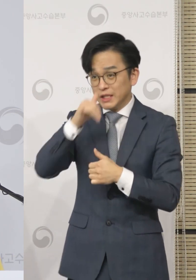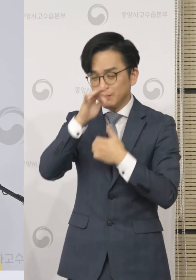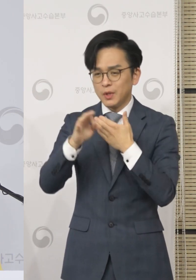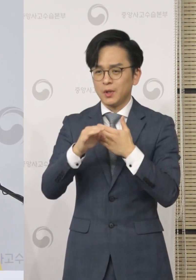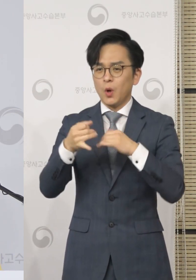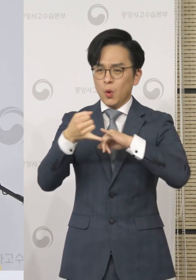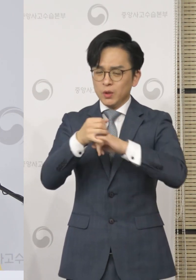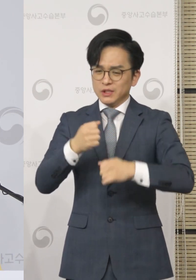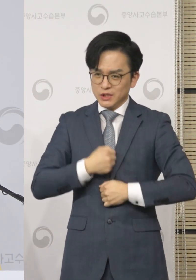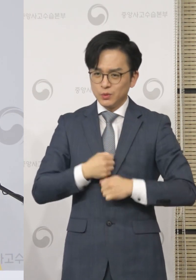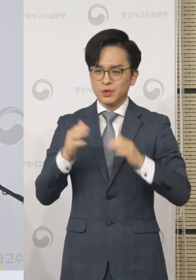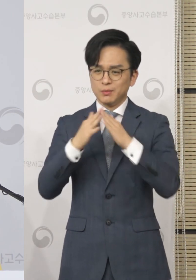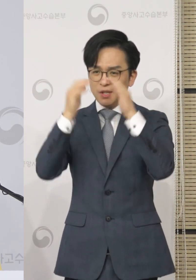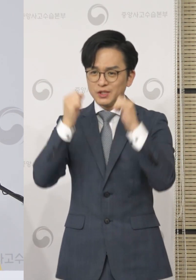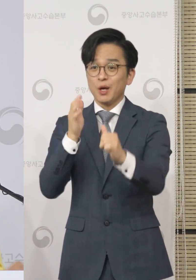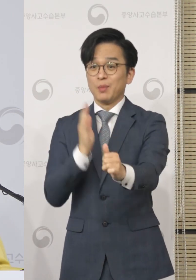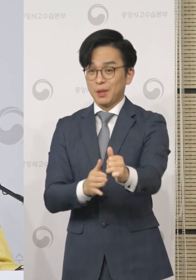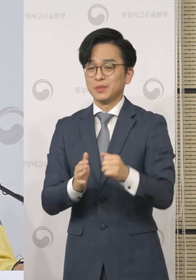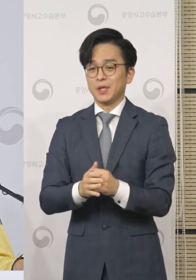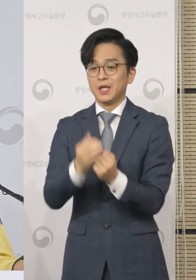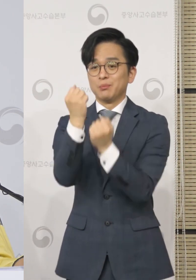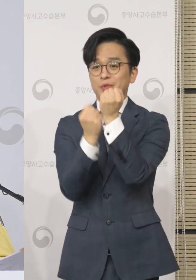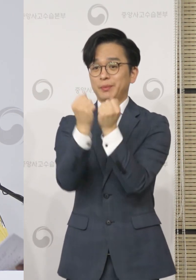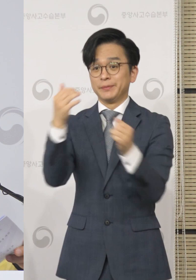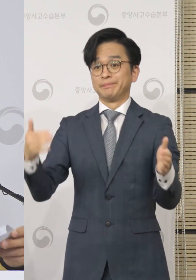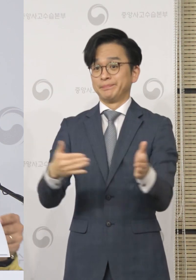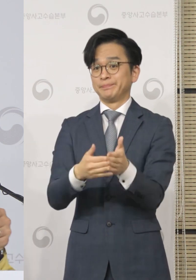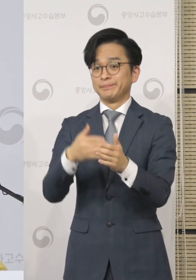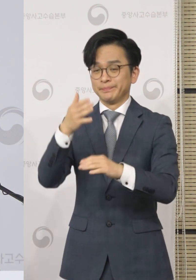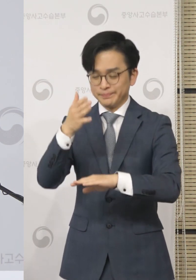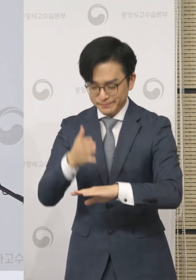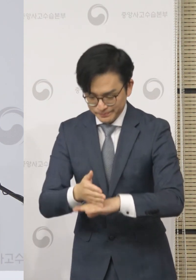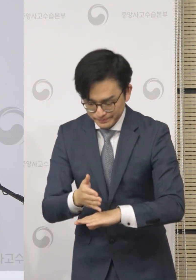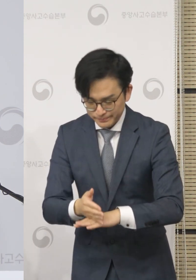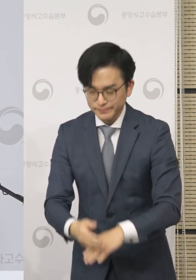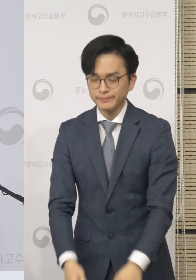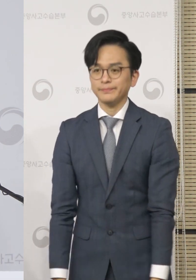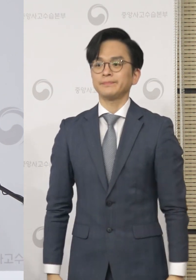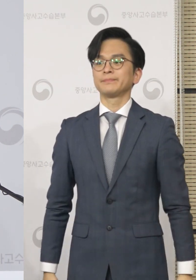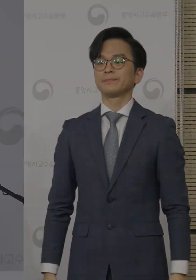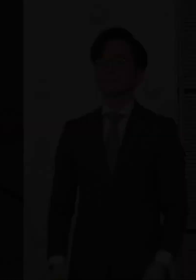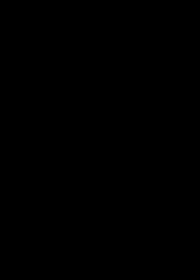주실 것을 다시 한번 당부드립니다. 이상으로 브리핑을 마치겠습니다. 감사합니다.